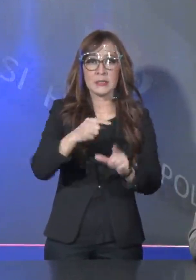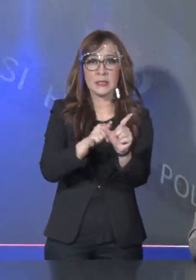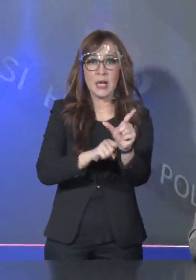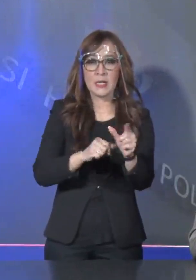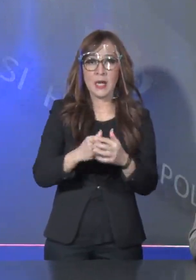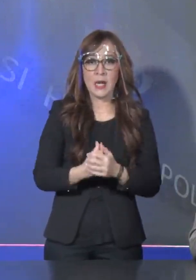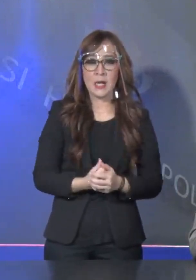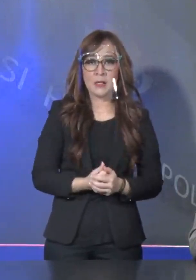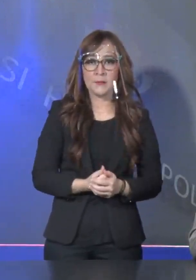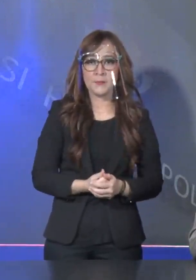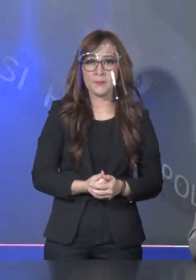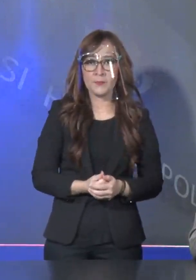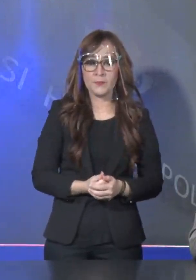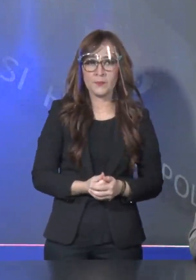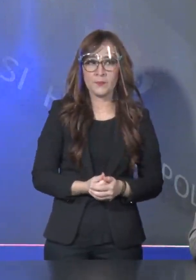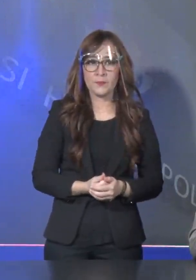Kecamatan Setu Kota,